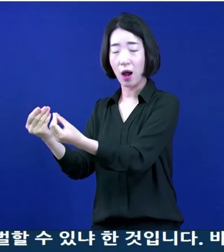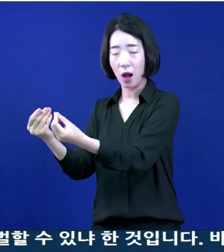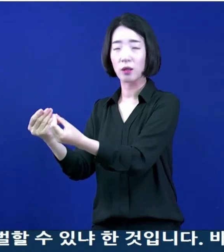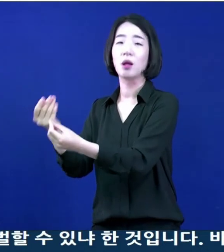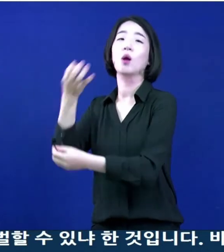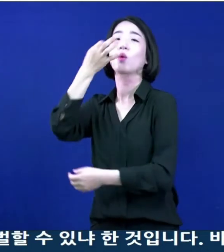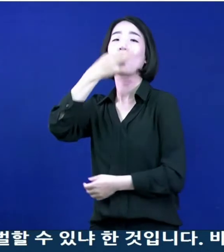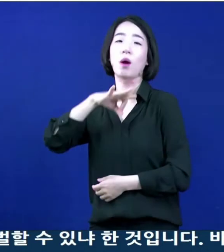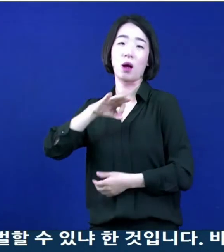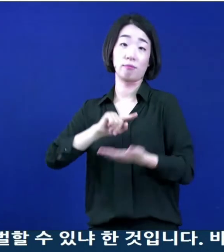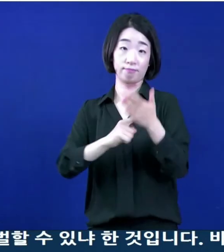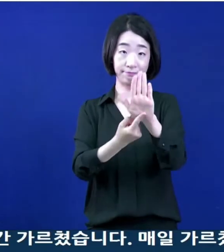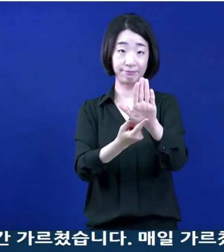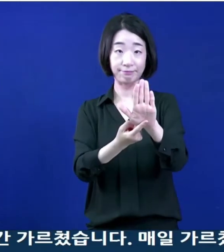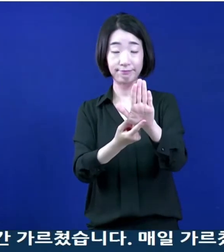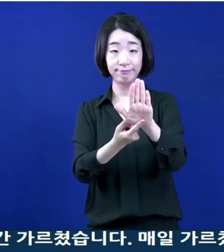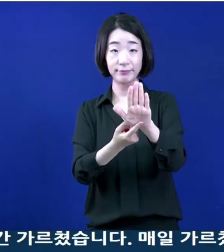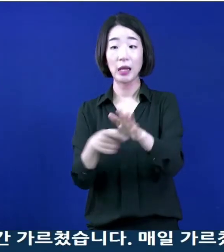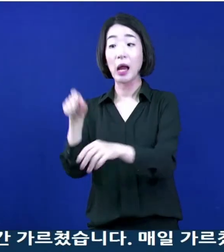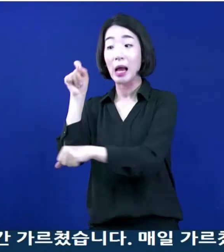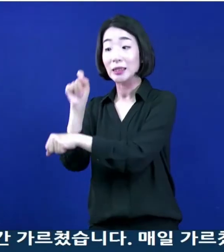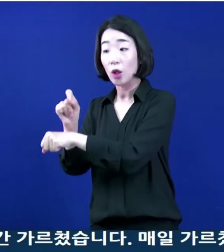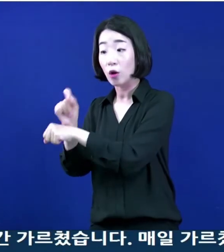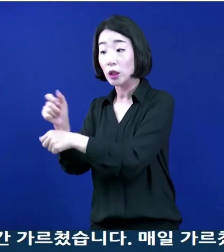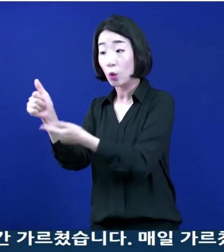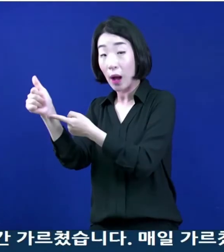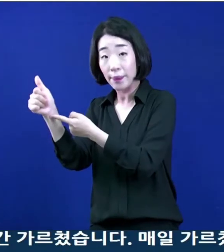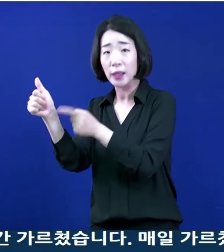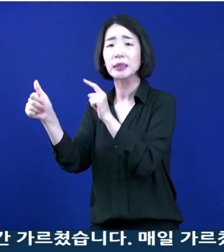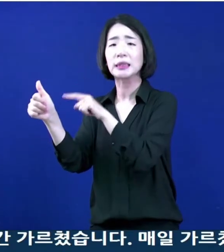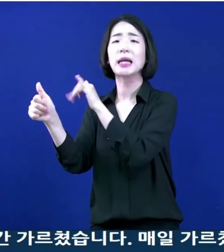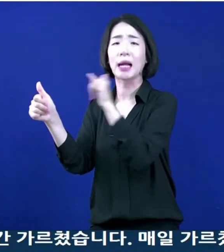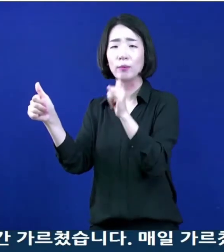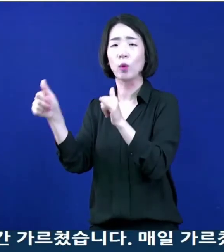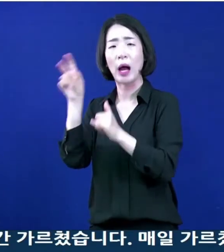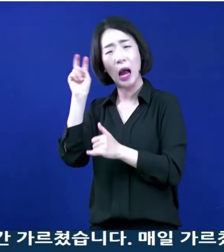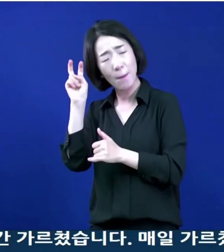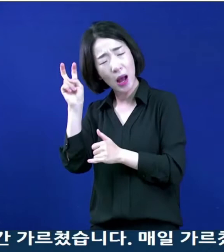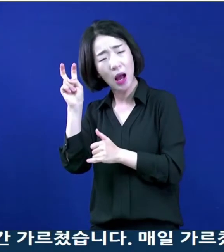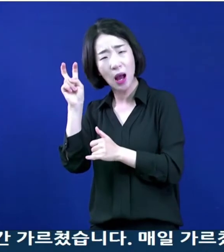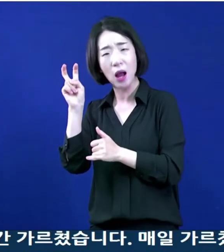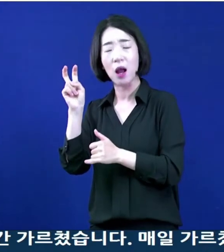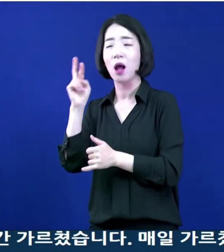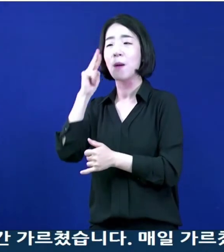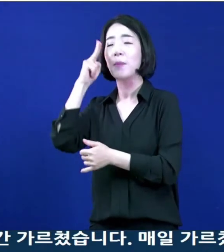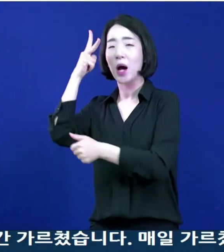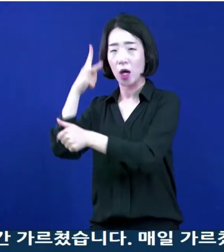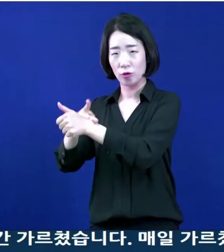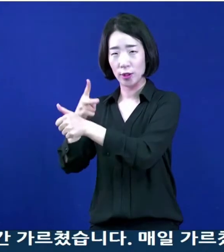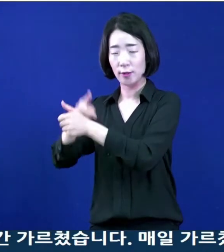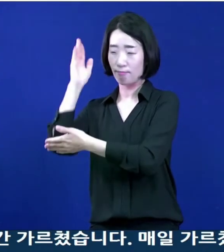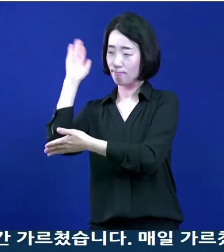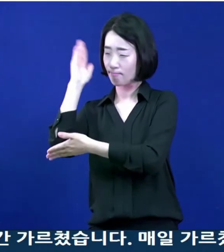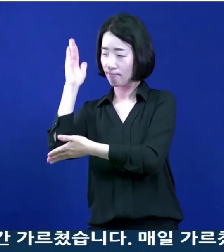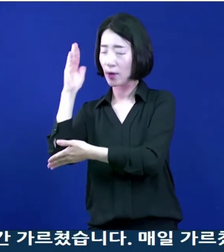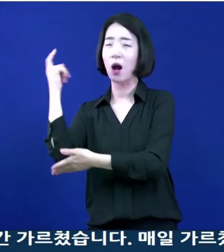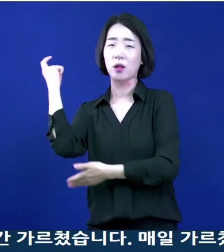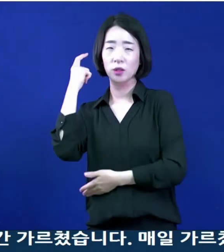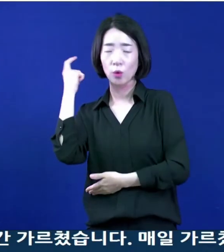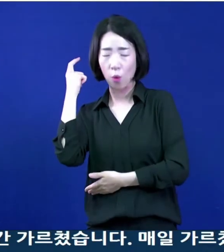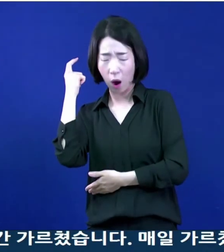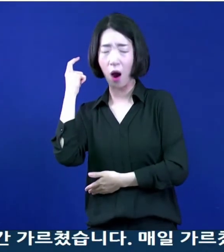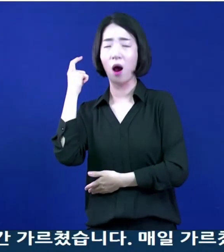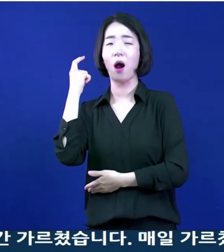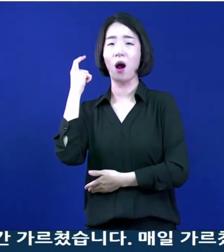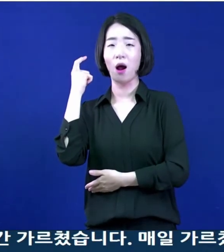겁니다. 서기장도 그 얘기를 들었을 것 같아요. 아까 아시아의 관원들도 그 얘기를 들었을 것 같아요. 바울의 친구들이